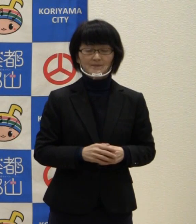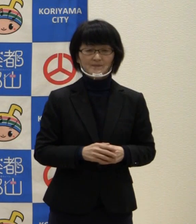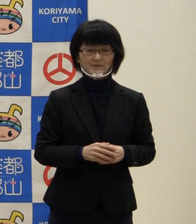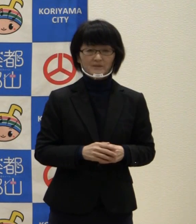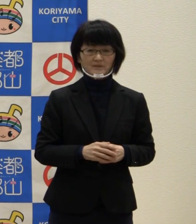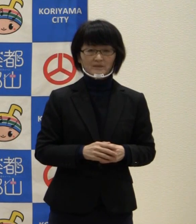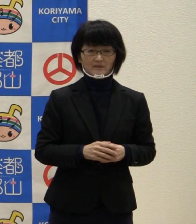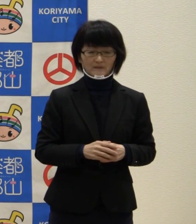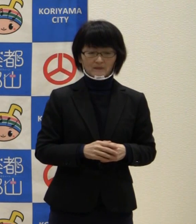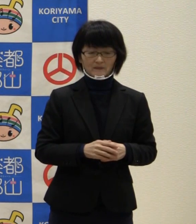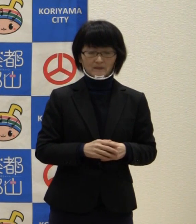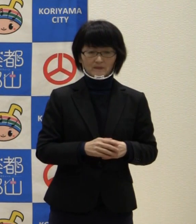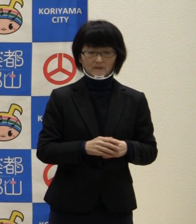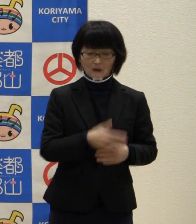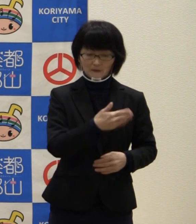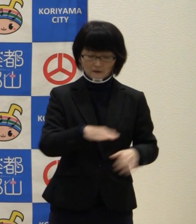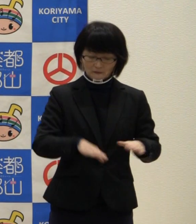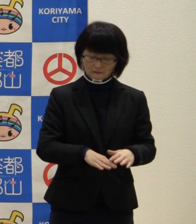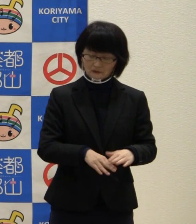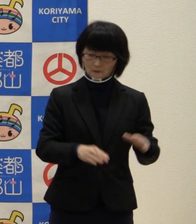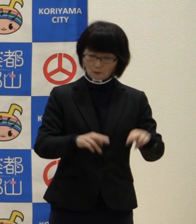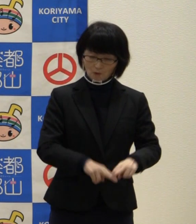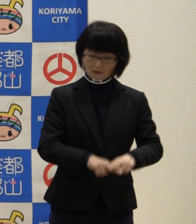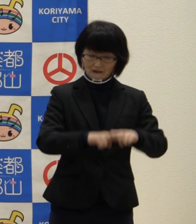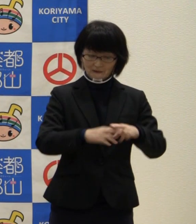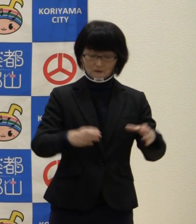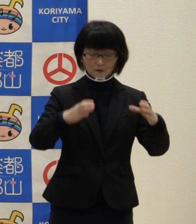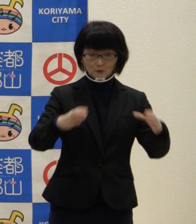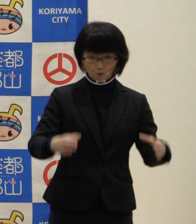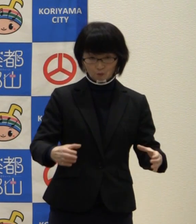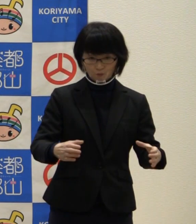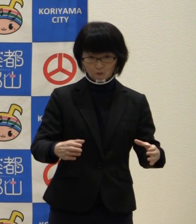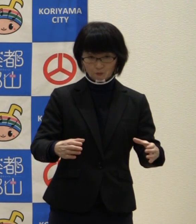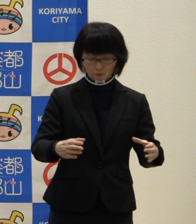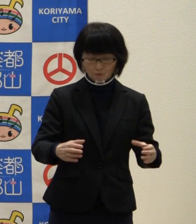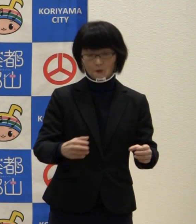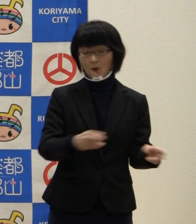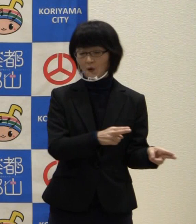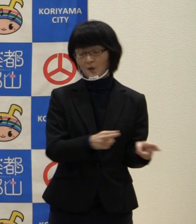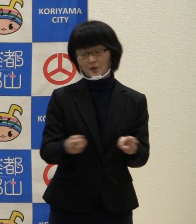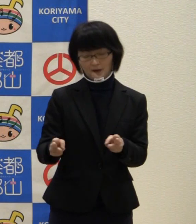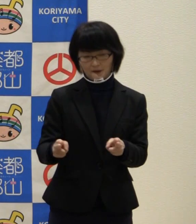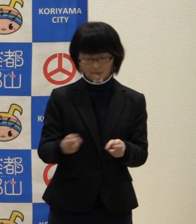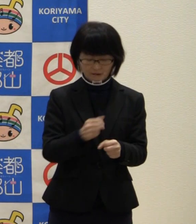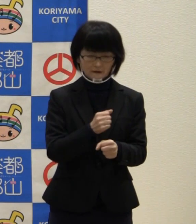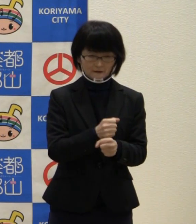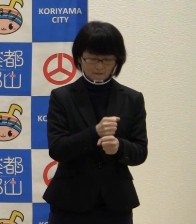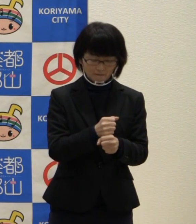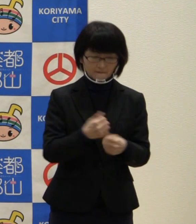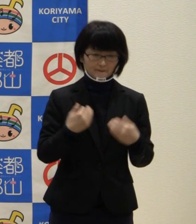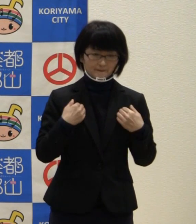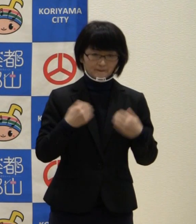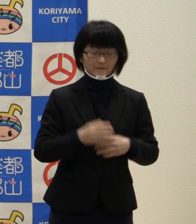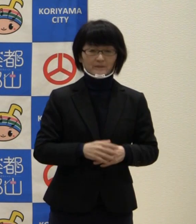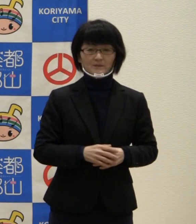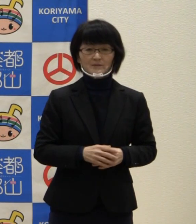貯留管あるいは肥門放流橋を整備するものでございます。大変工事費